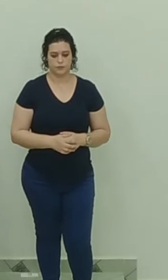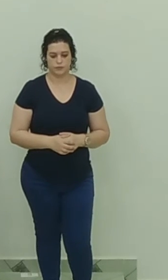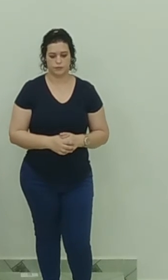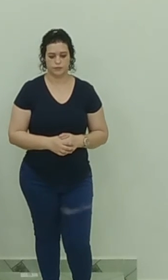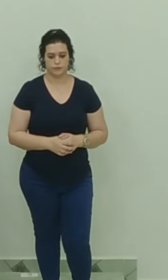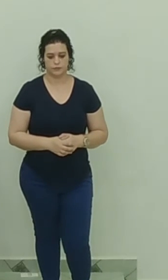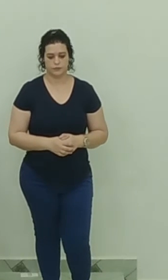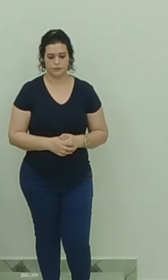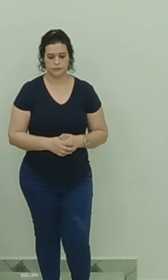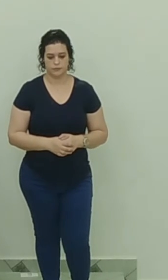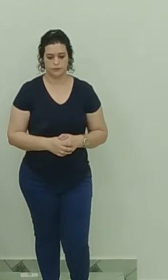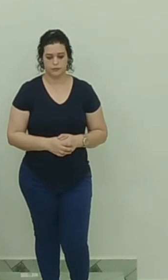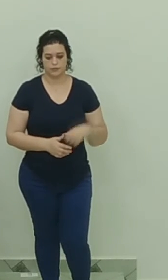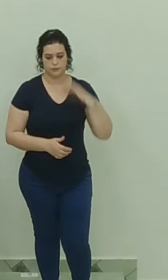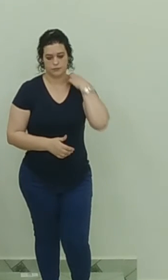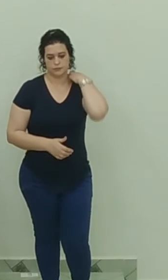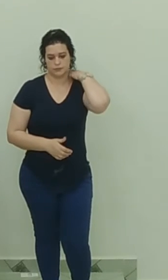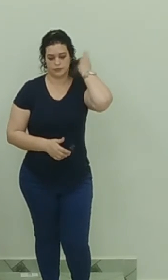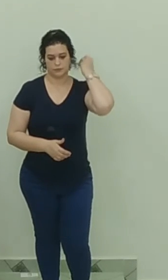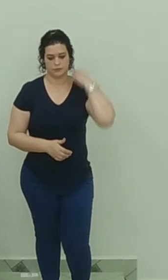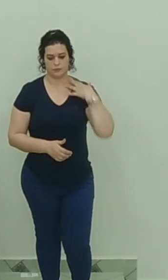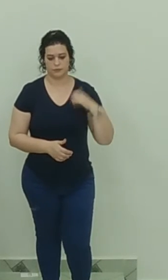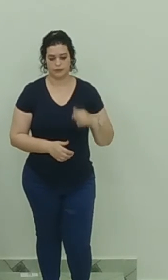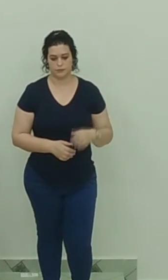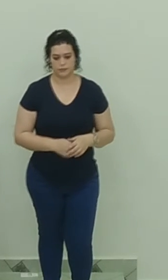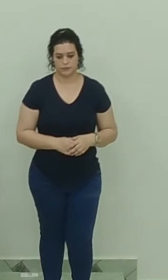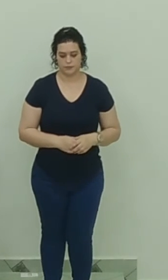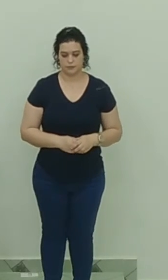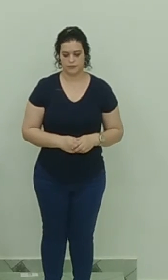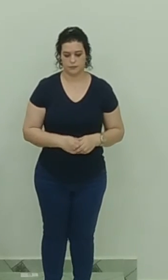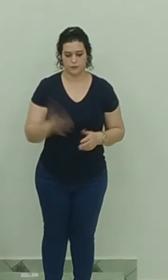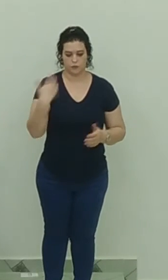Olha só a nossa tradução no português, muito boa.